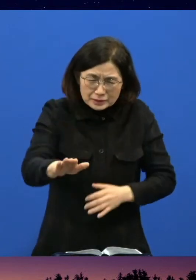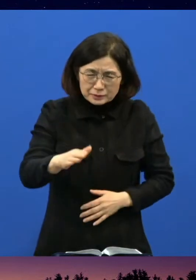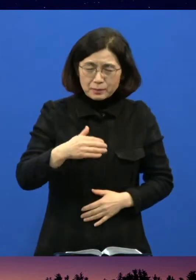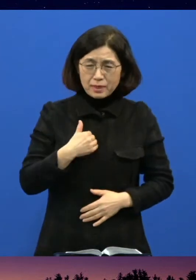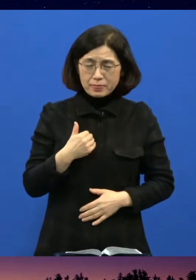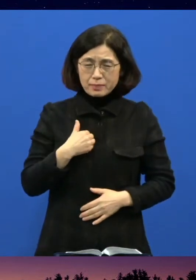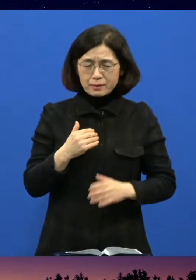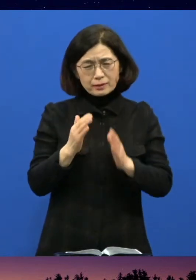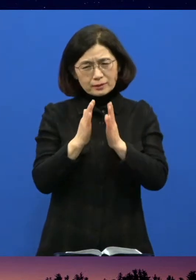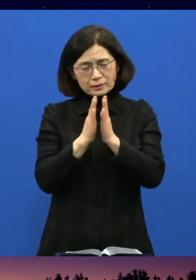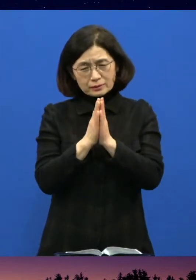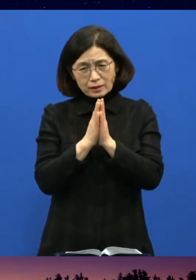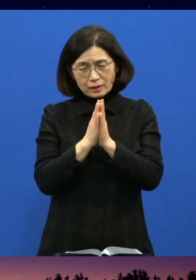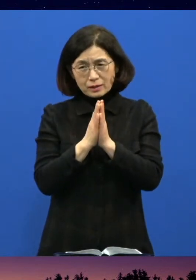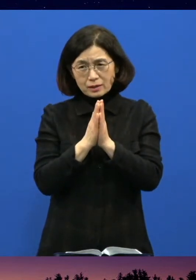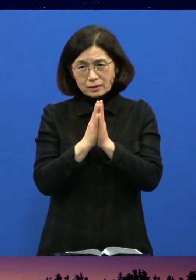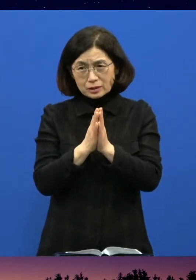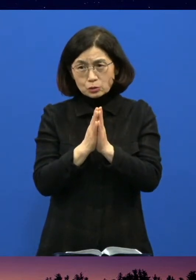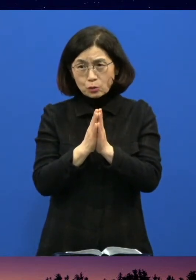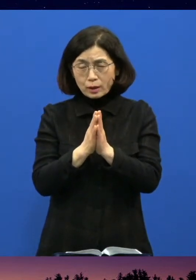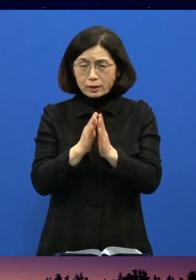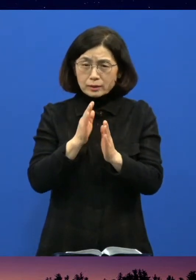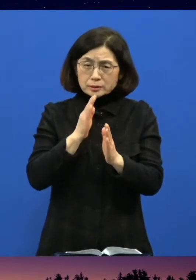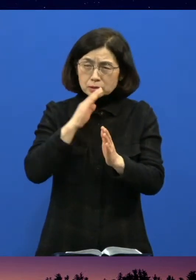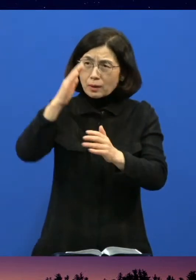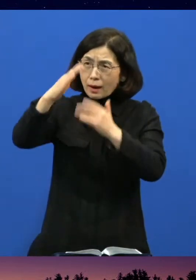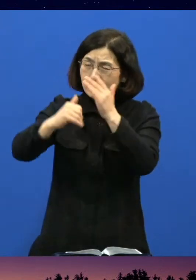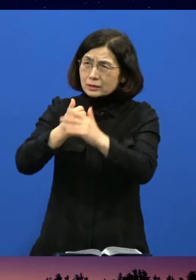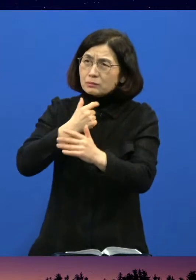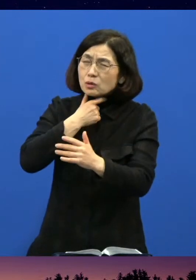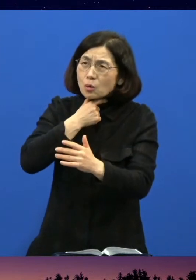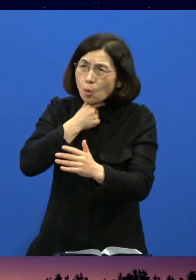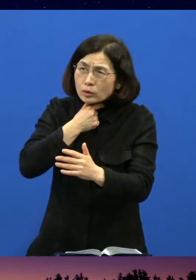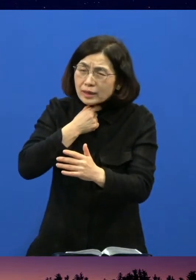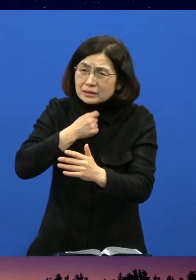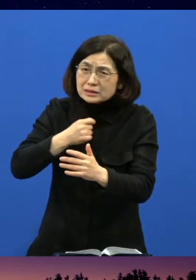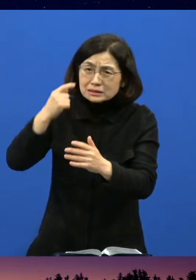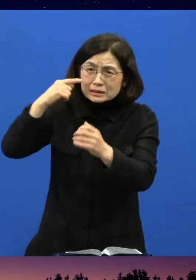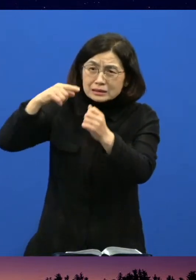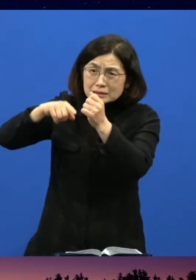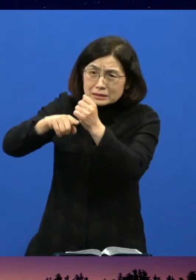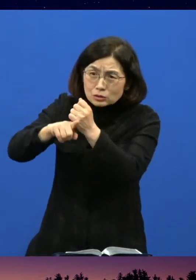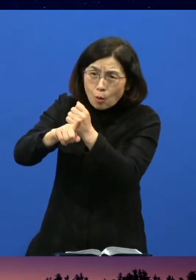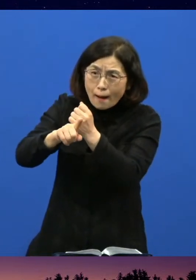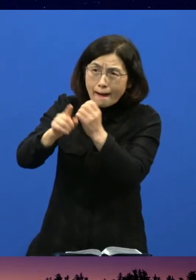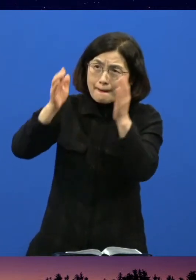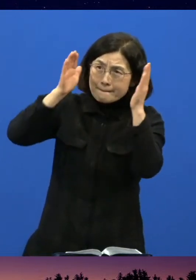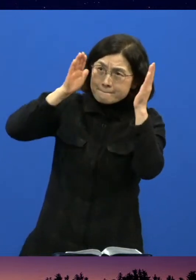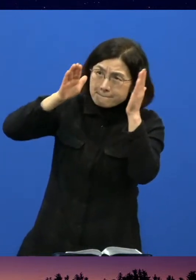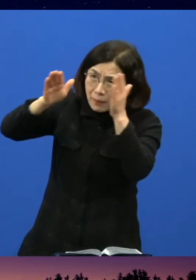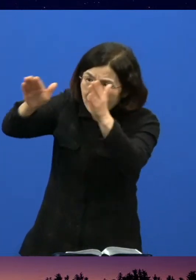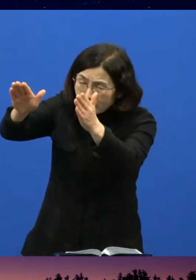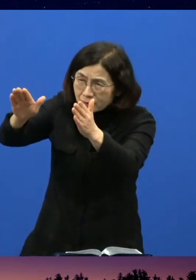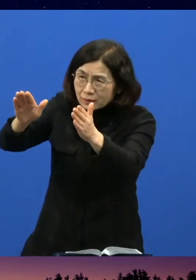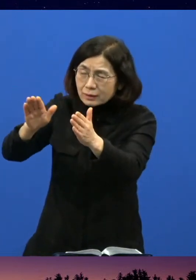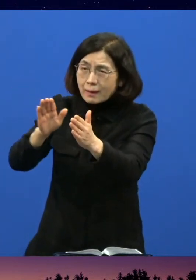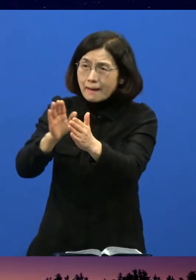진행되는 가운데 기도는 계속 궤도 수정을 하는 거예요. 그래서 하나님이 원하시는